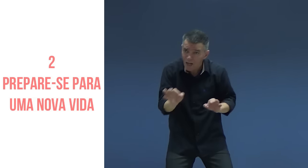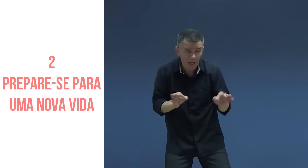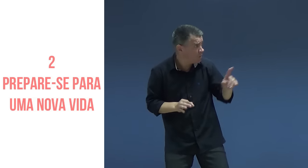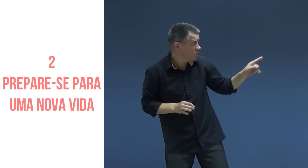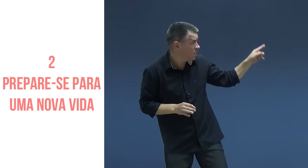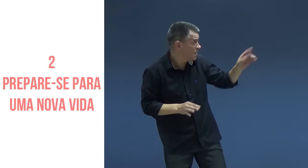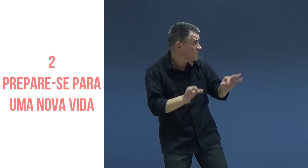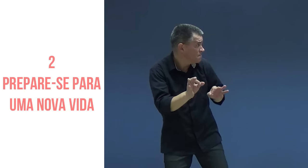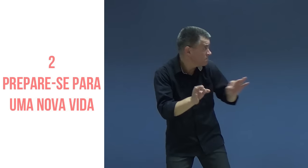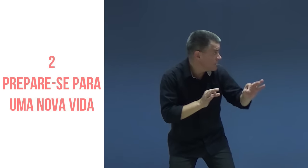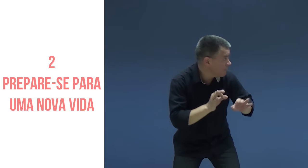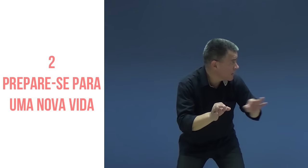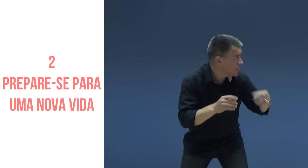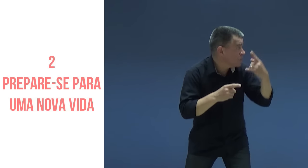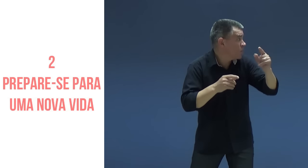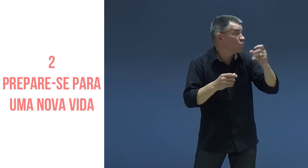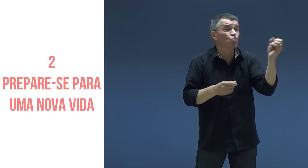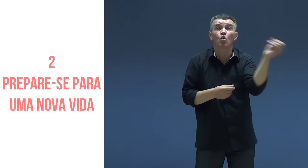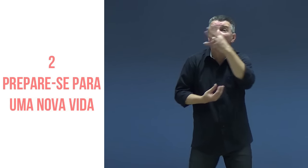Então se prepare para uma nova vida.